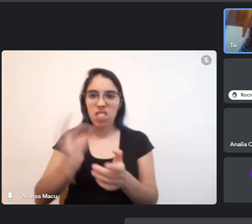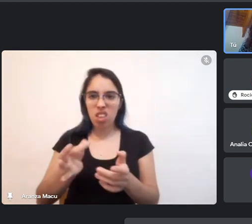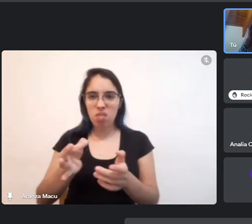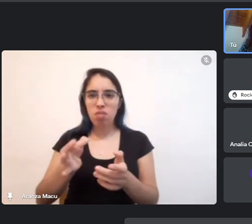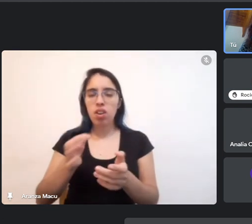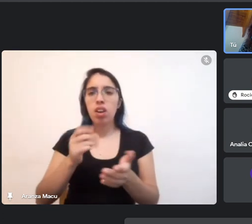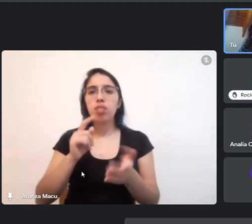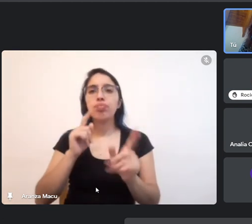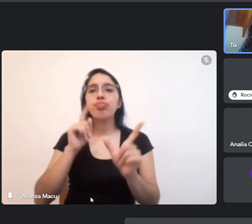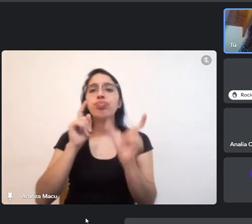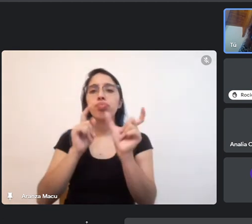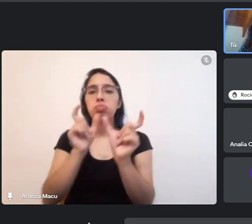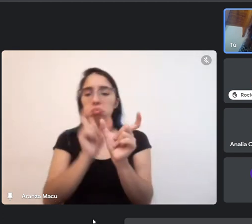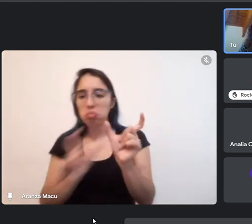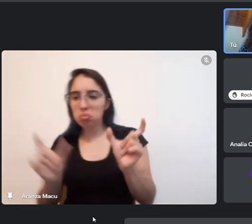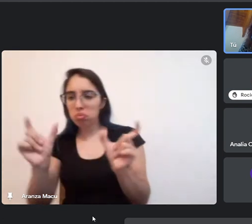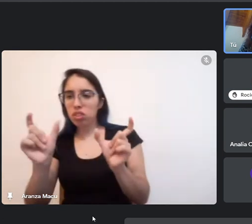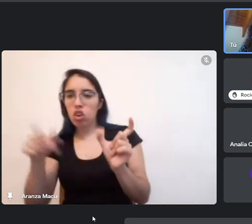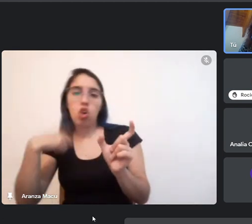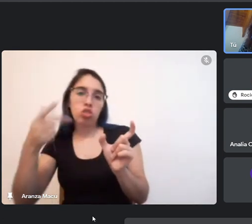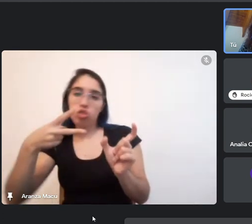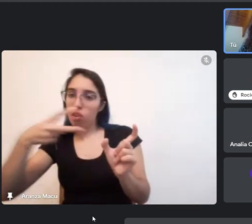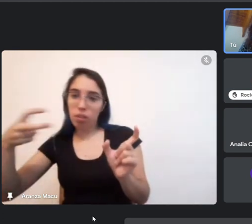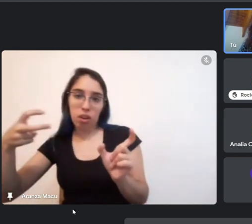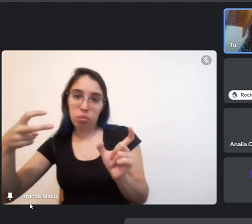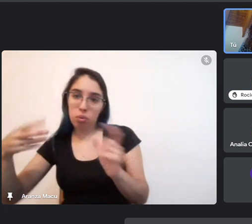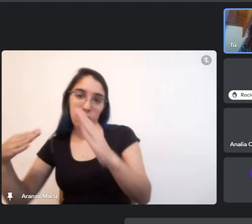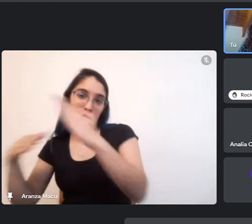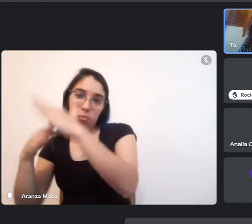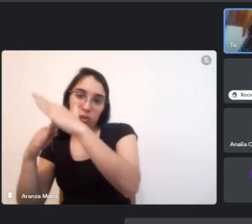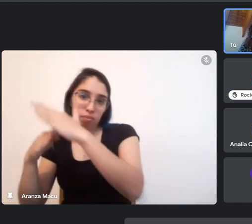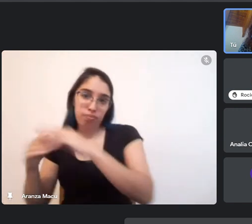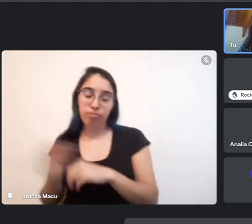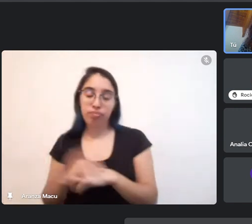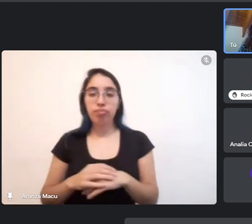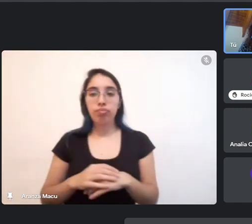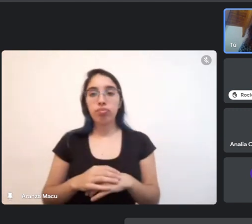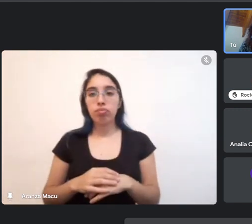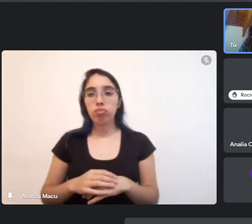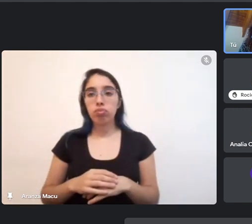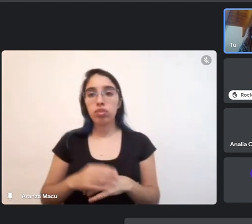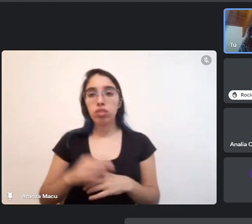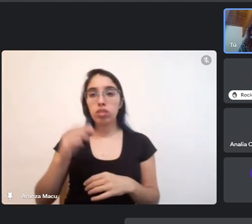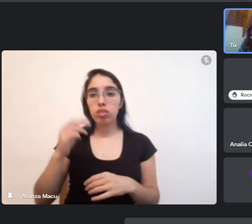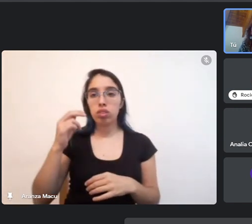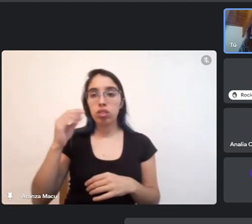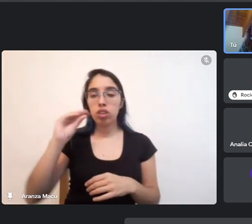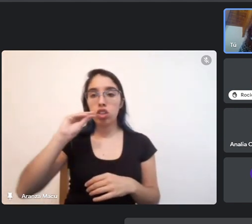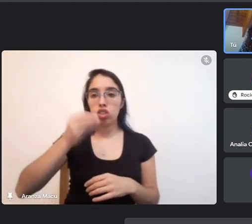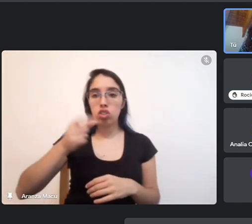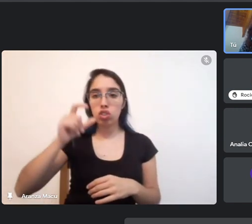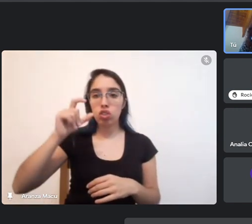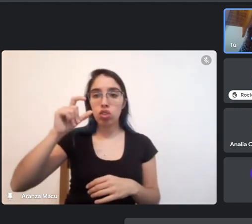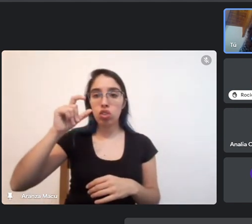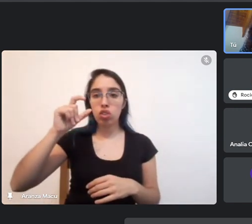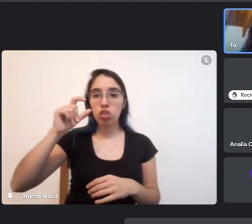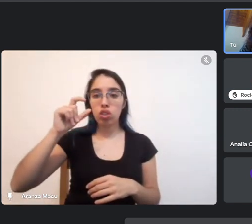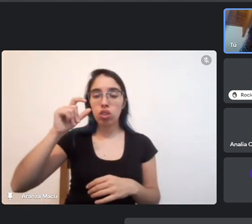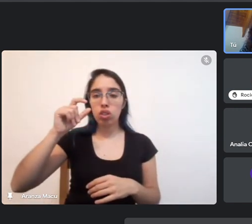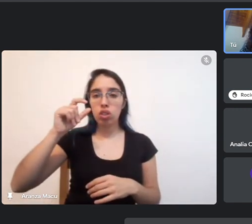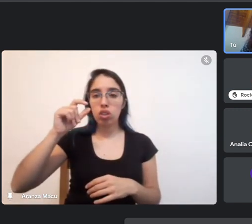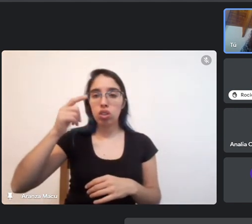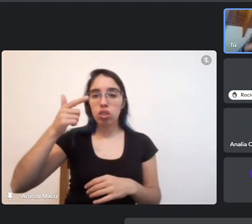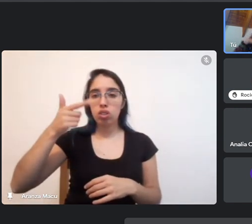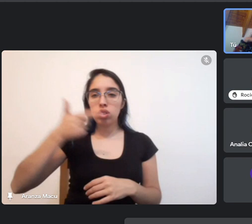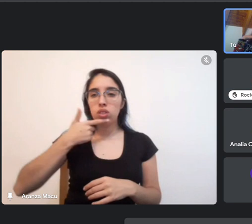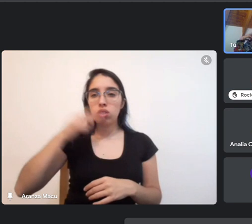manifestarse, debe ofrecer, ¿sí? Should y ought to, el ought to es una,